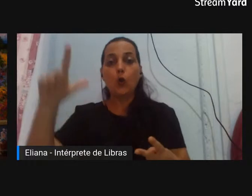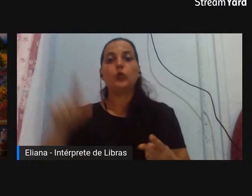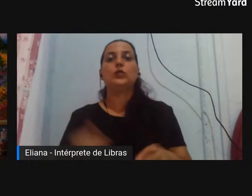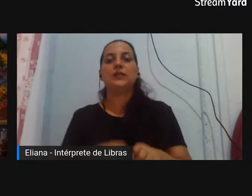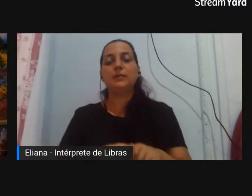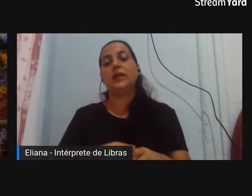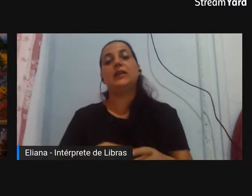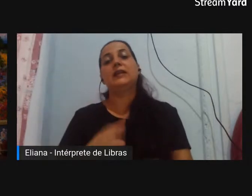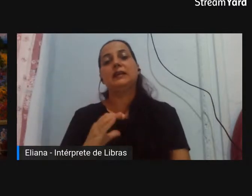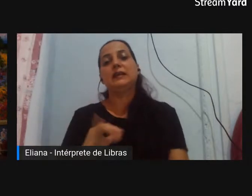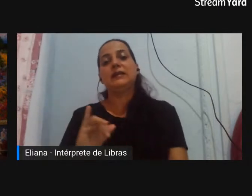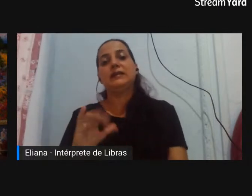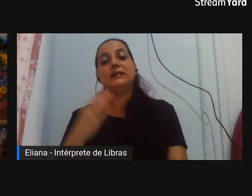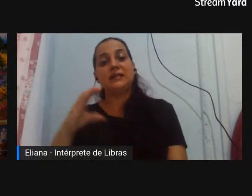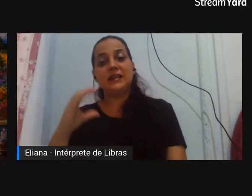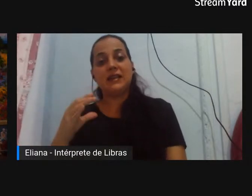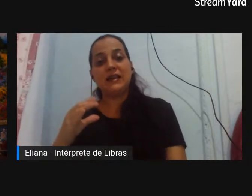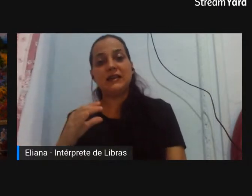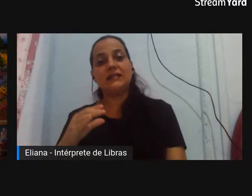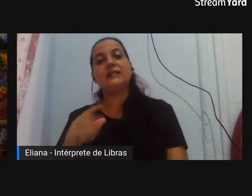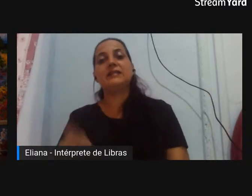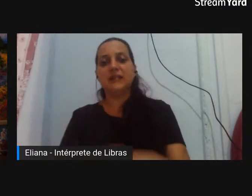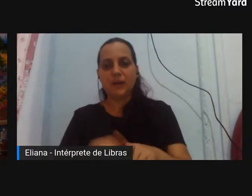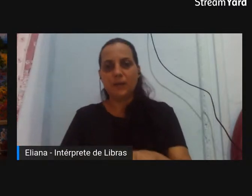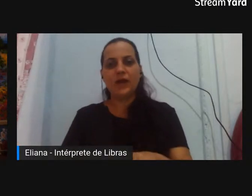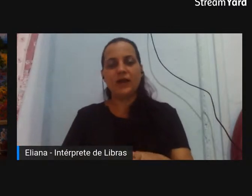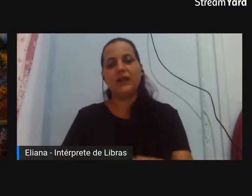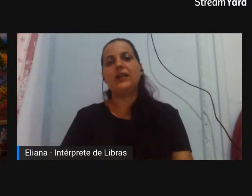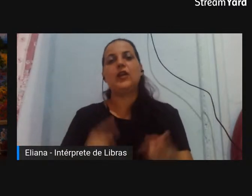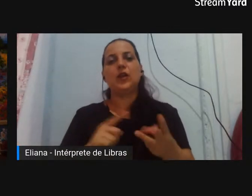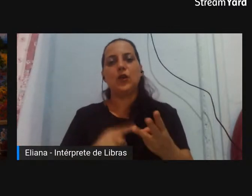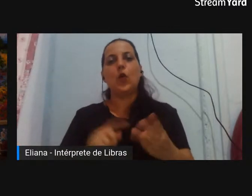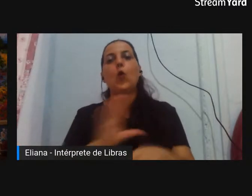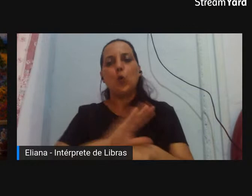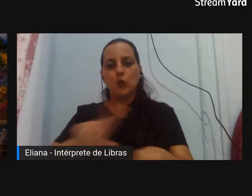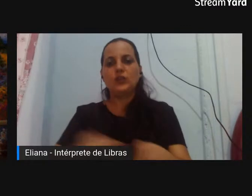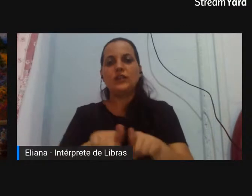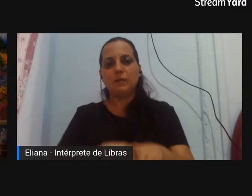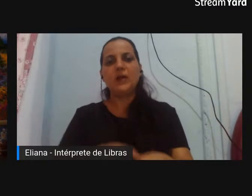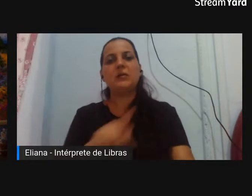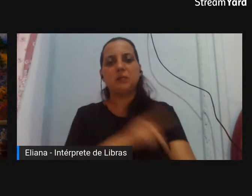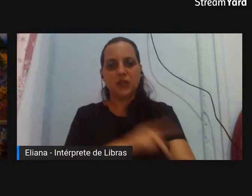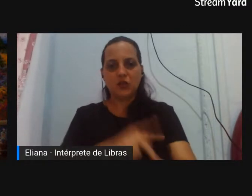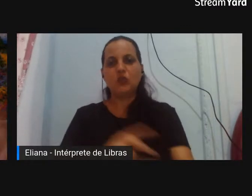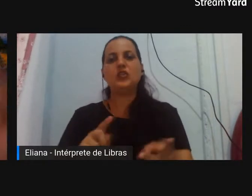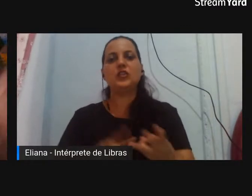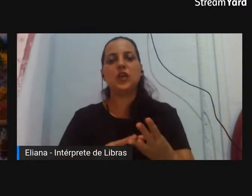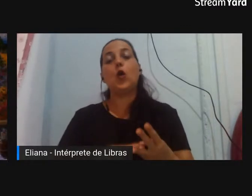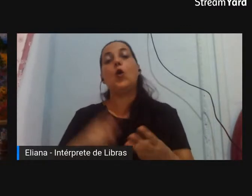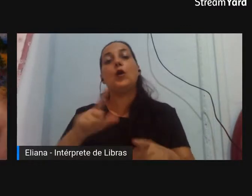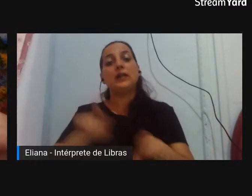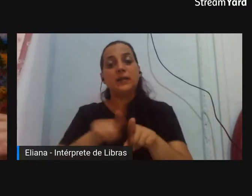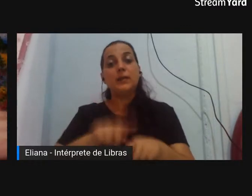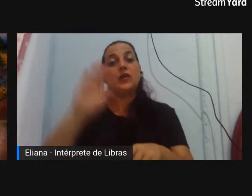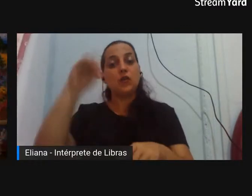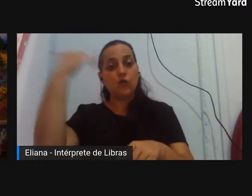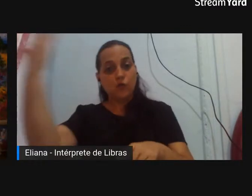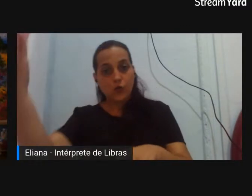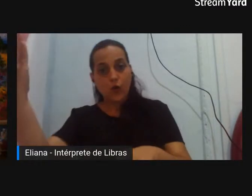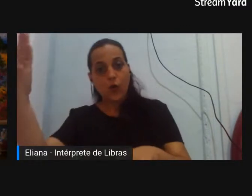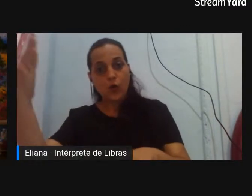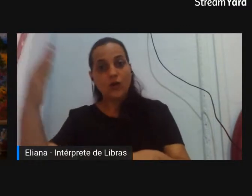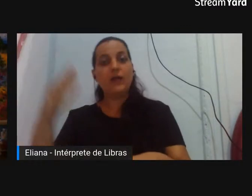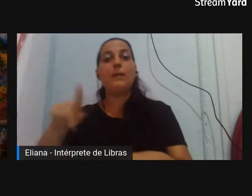formação no exterior, através do mestrado, doutorado, sanduíche, para que evitar que eles fossem e não voltassem